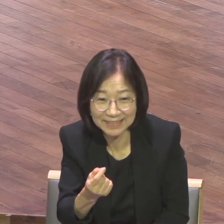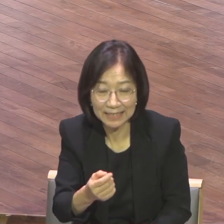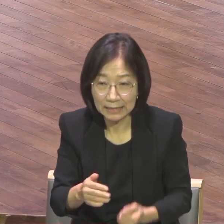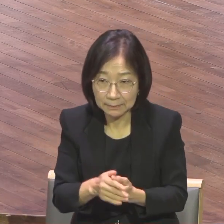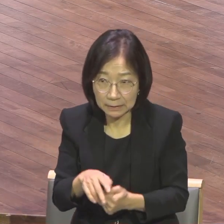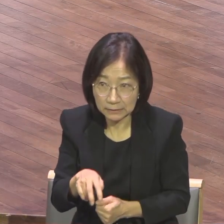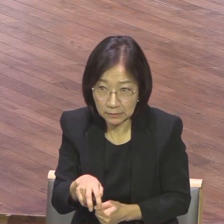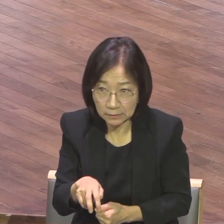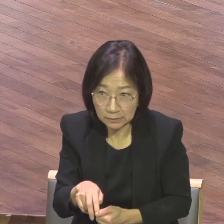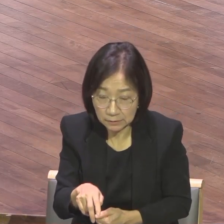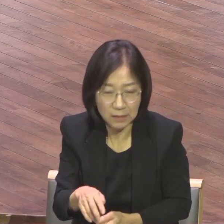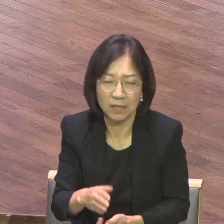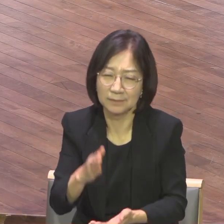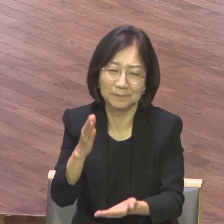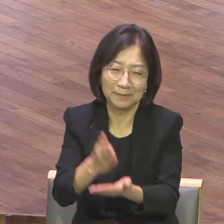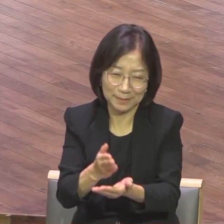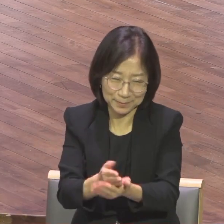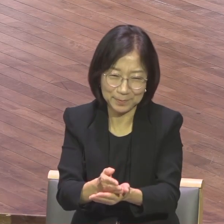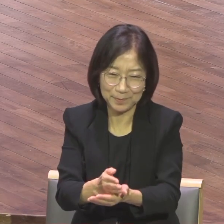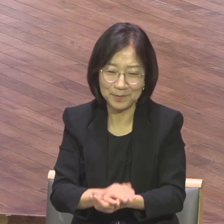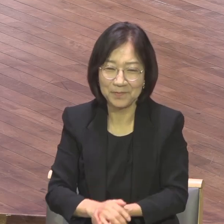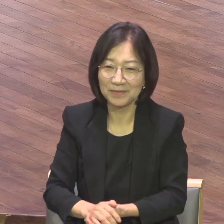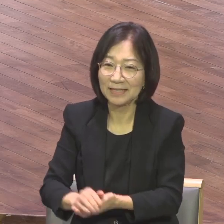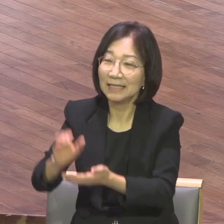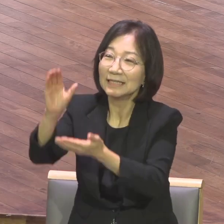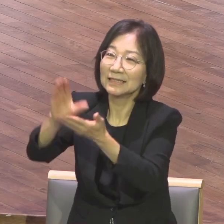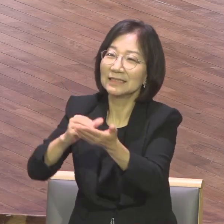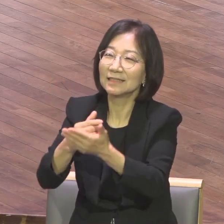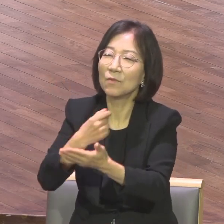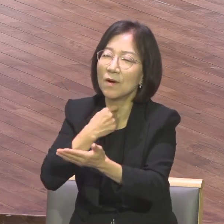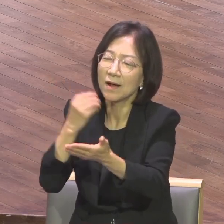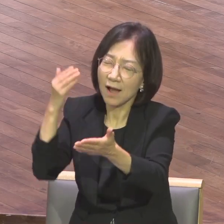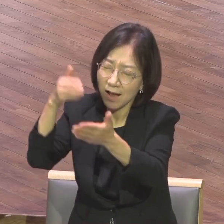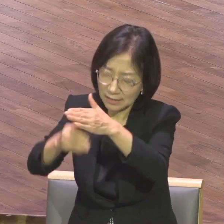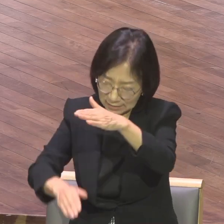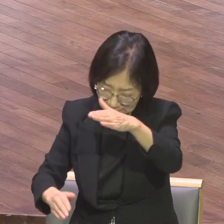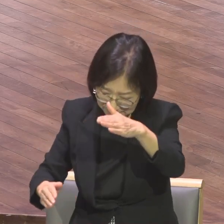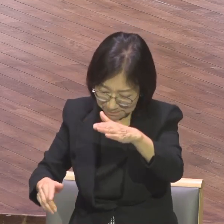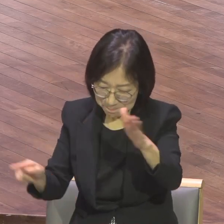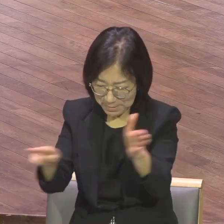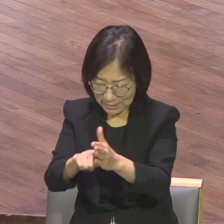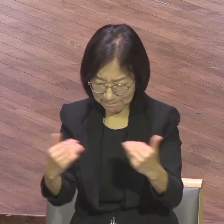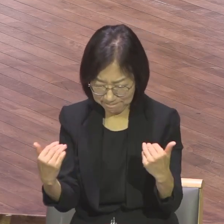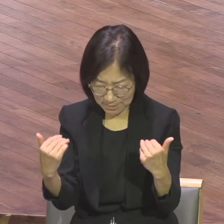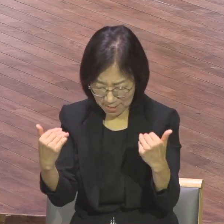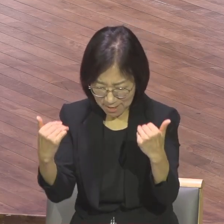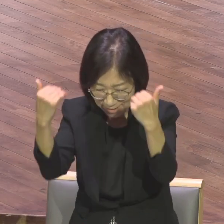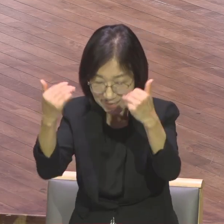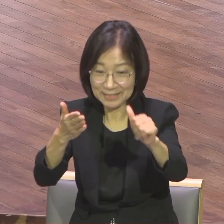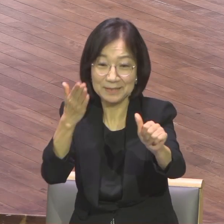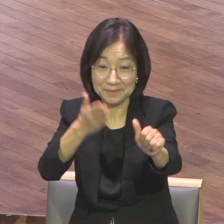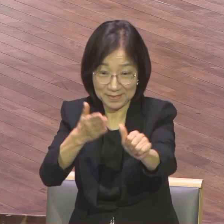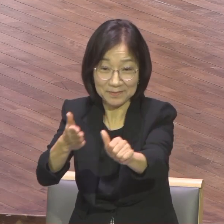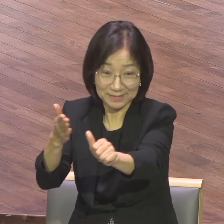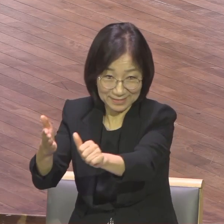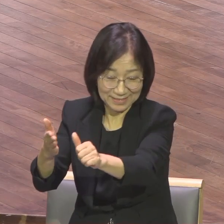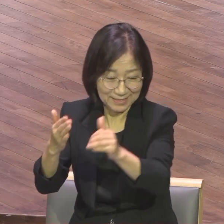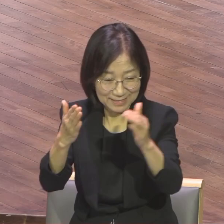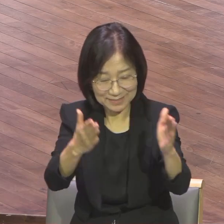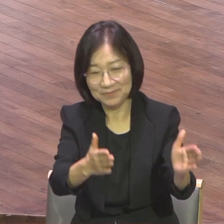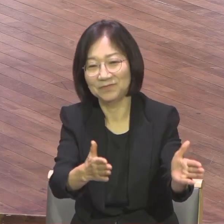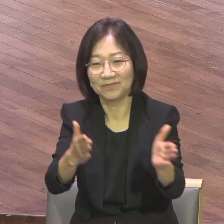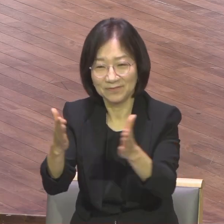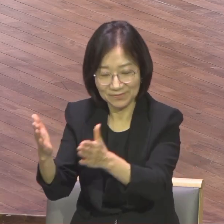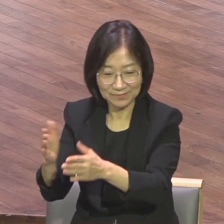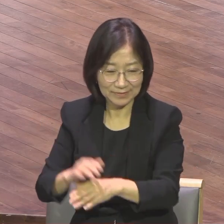범사에 그리스도교까지 자라가시길 바랍니다. 초대교회 교부 터툴리아라는 분이 이런 유명한